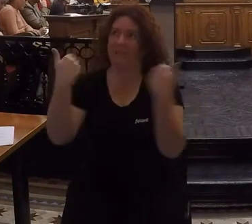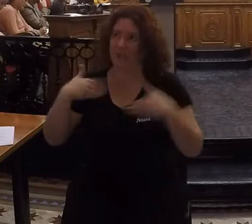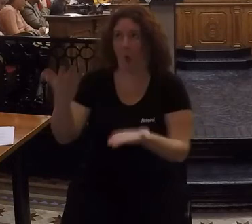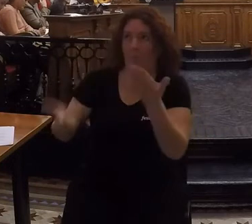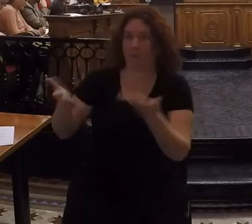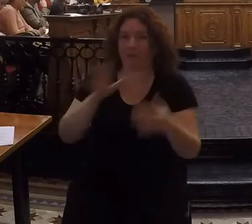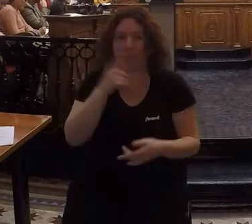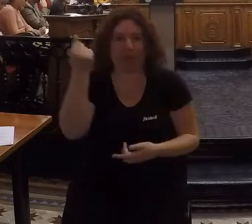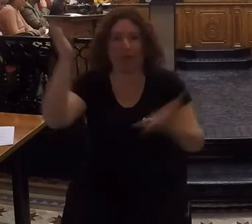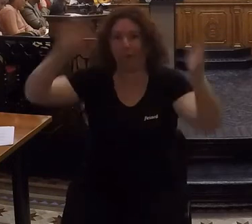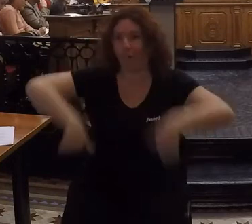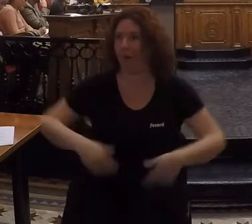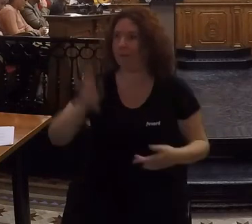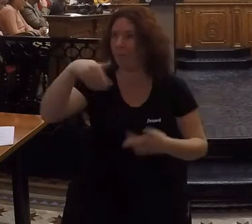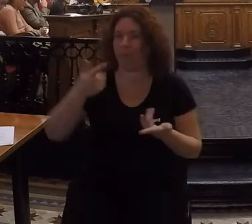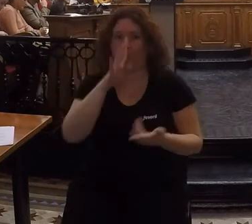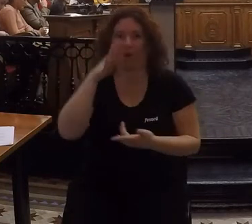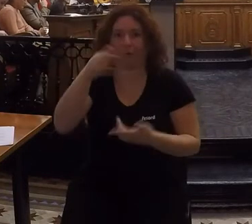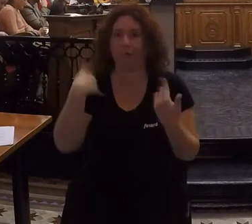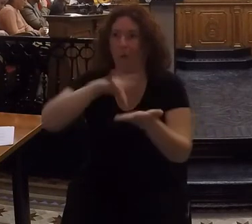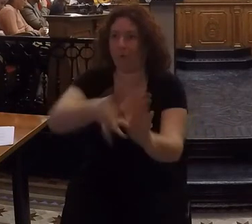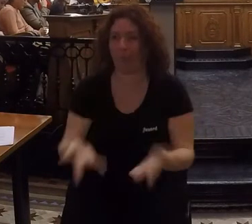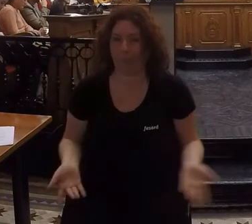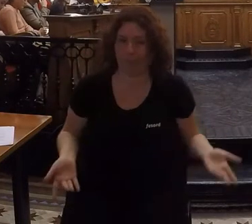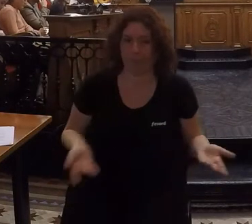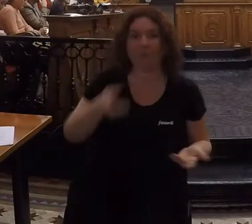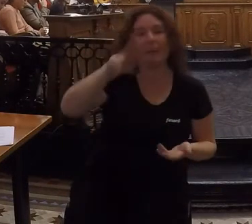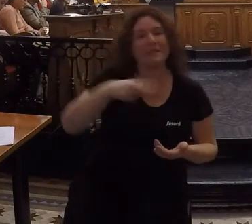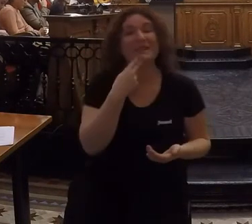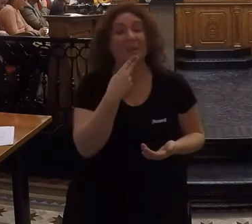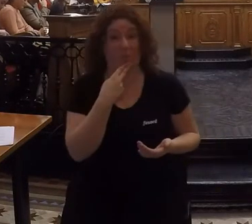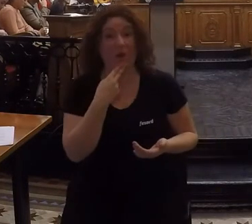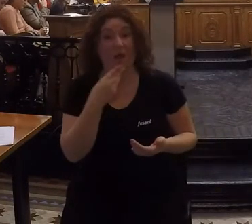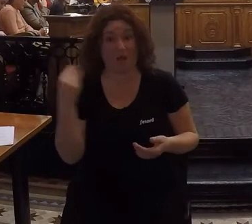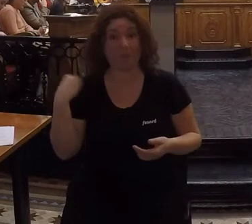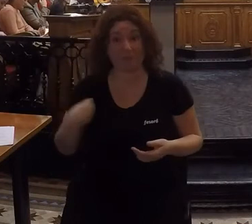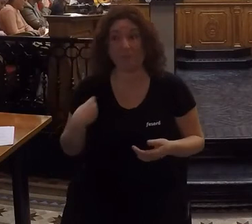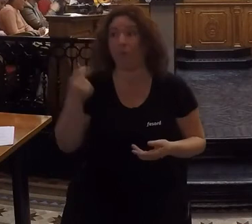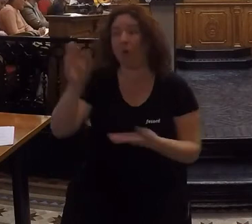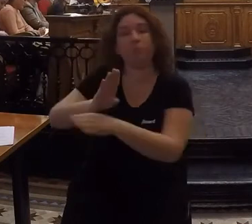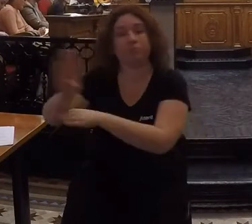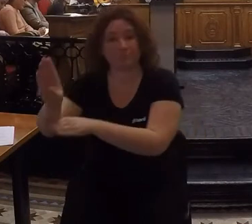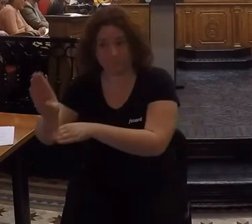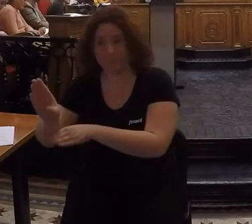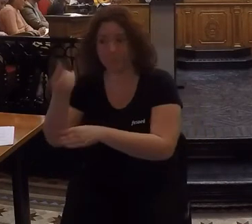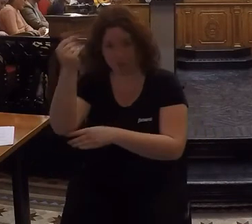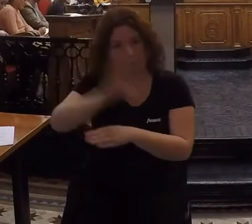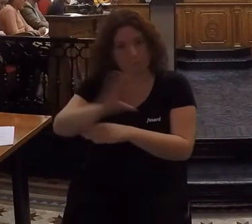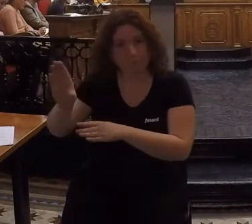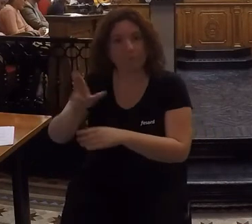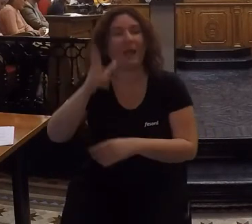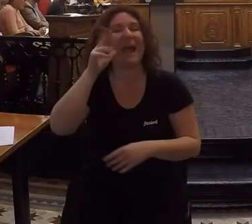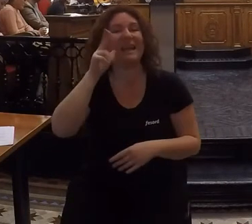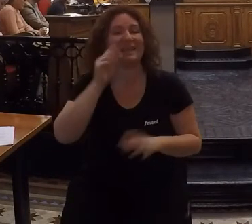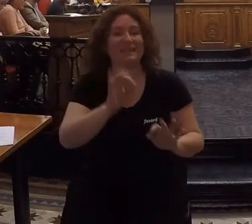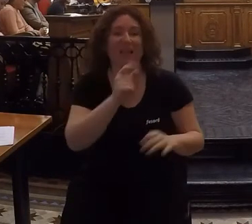sin presupuesto. 124.000 euros para la Catedral de Santa Pola, eso es lo que nos ha tocado a Elche, y por ejemplo, Alicante, 15